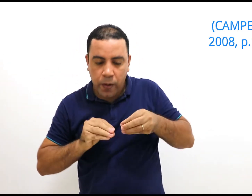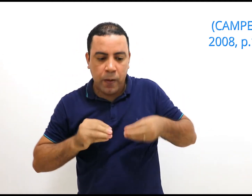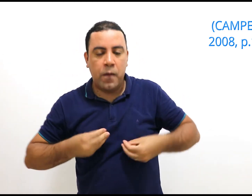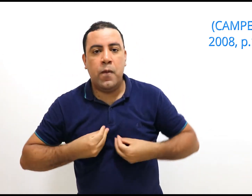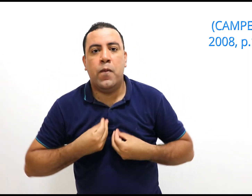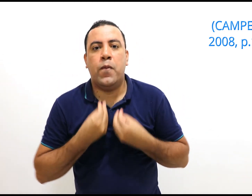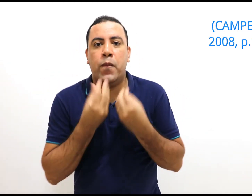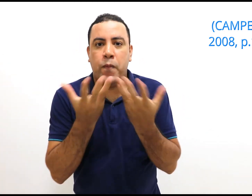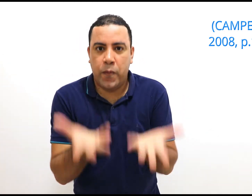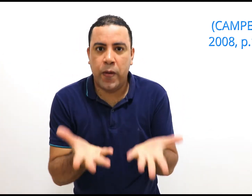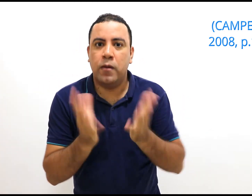imagem-discurso.